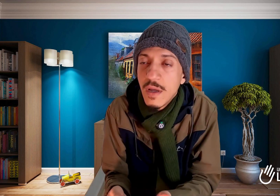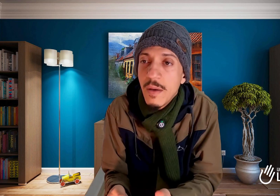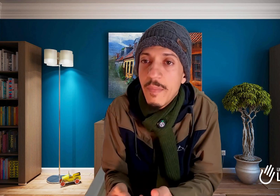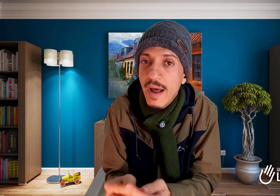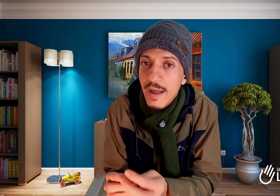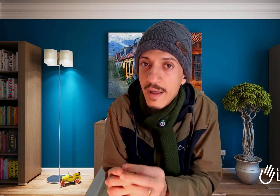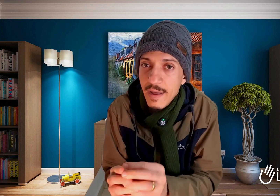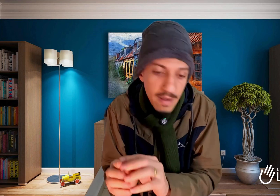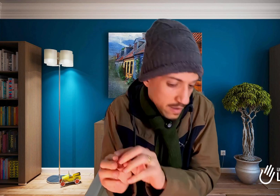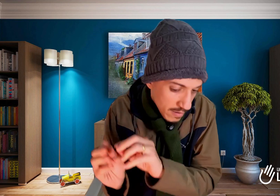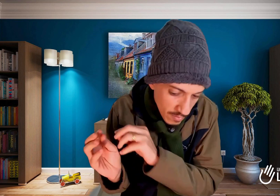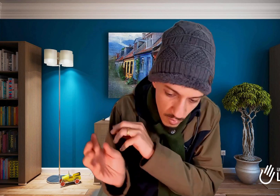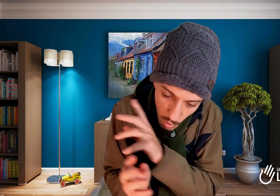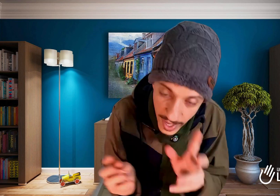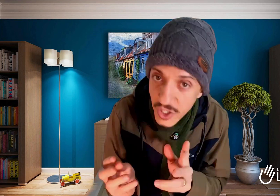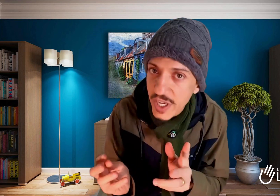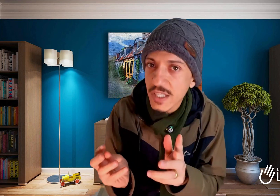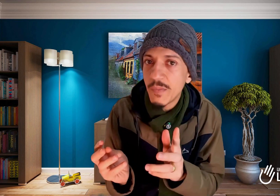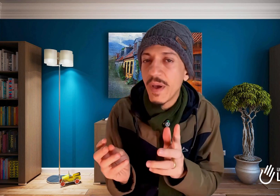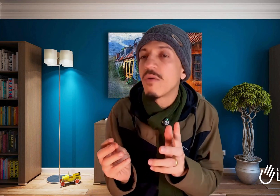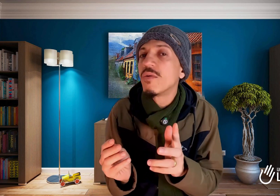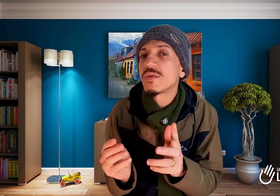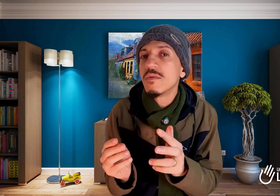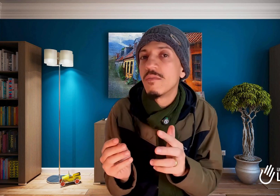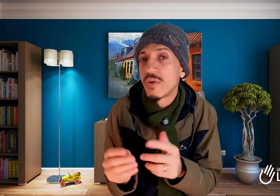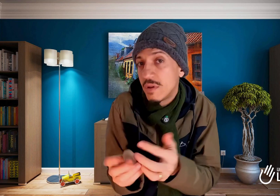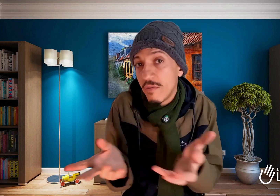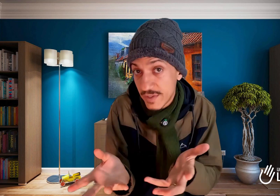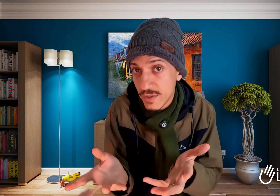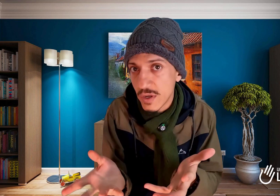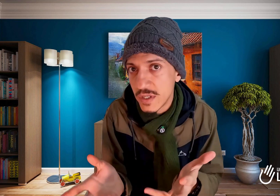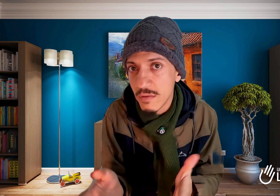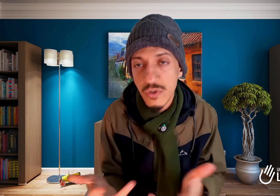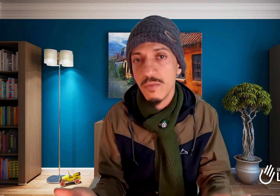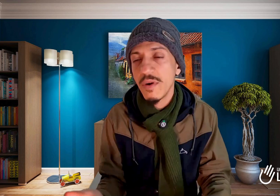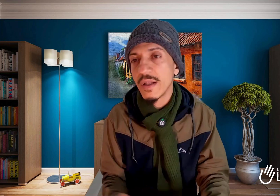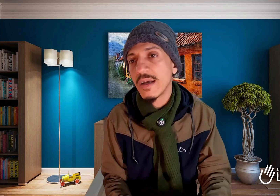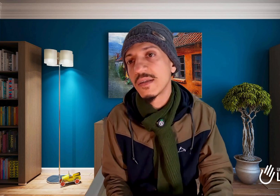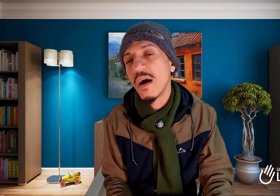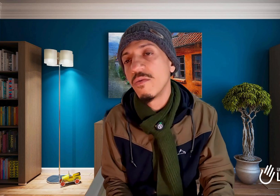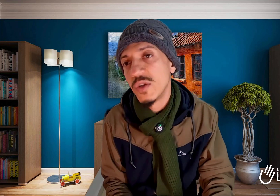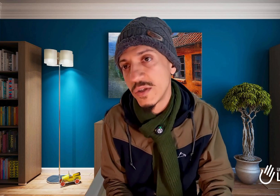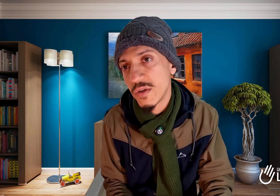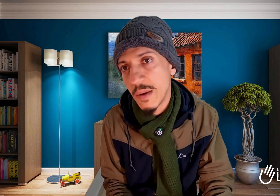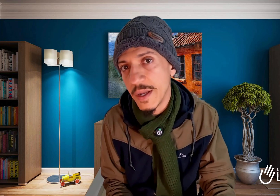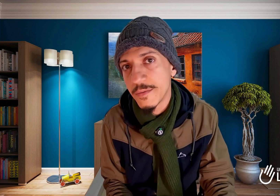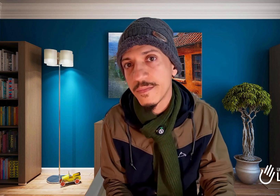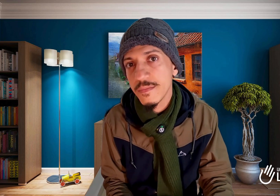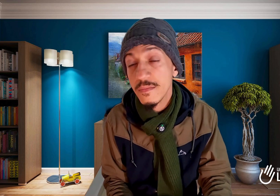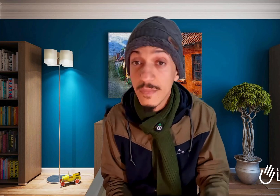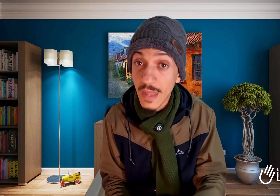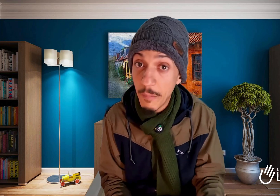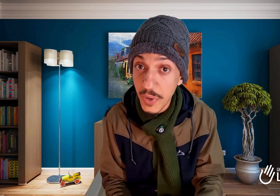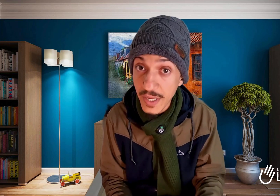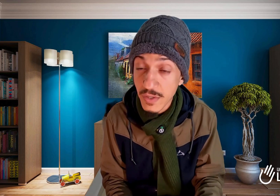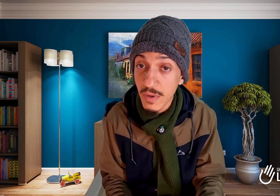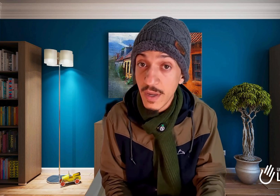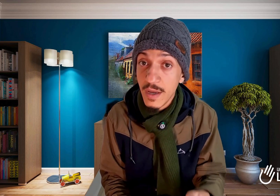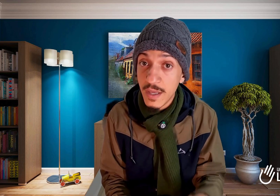para corrigir esse percurso, porque eu estava fazendo sozinho, não tinha uma orientação, um direcionamento. É por isso que,